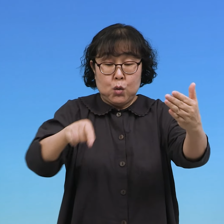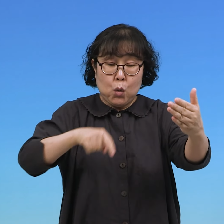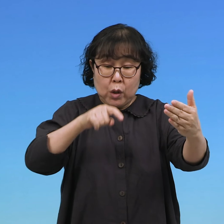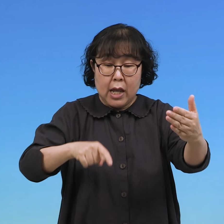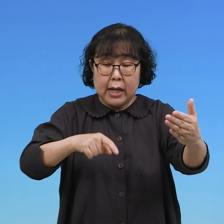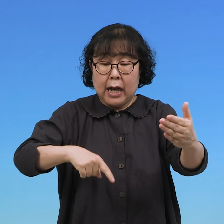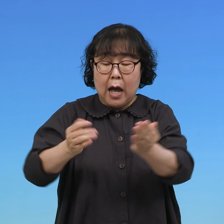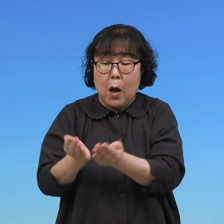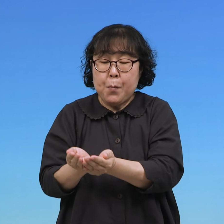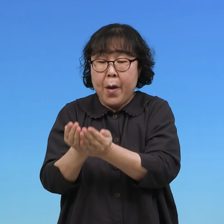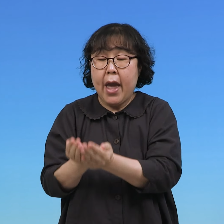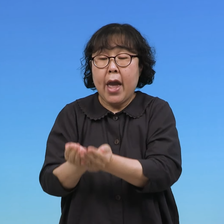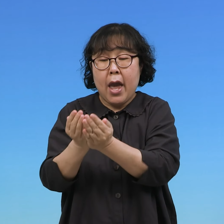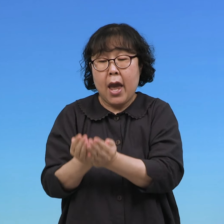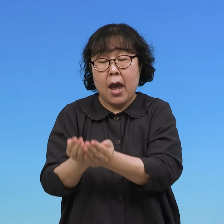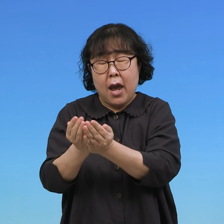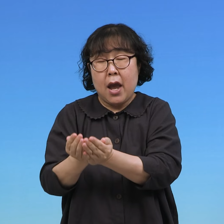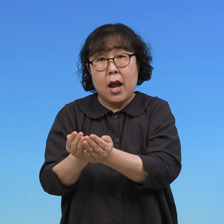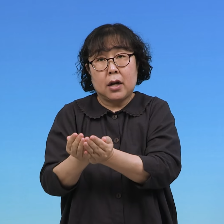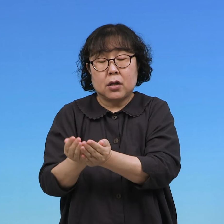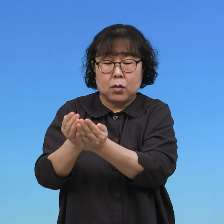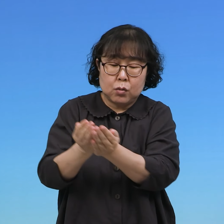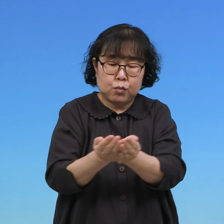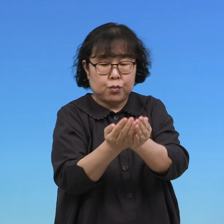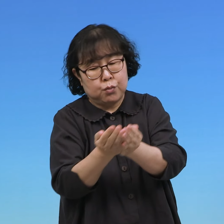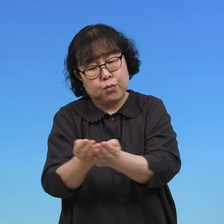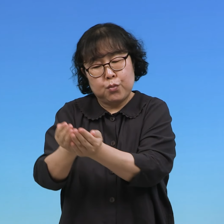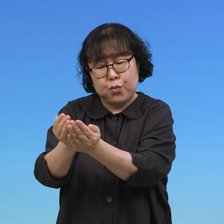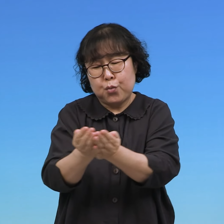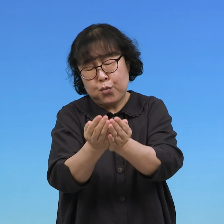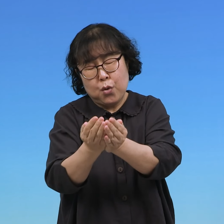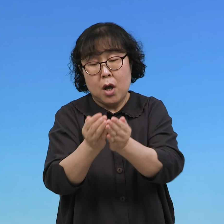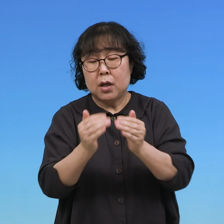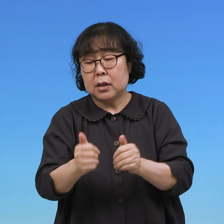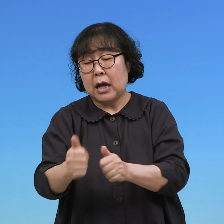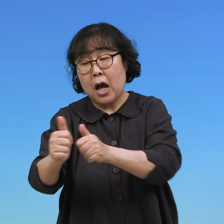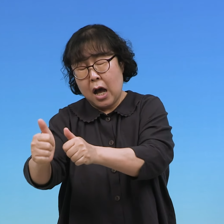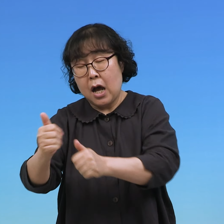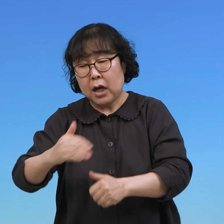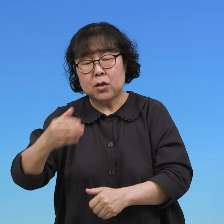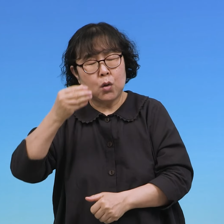같아요. 흐름 따라 그냥 쭉 흘러가기만 하는데 뭐가 힘드냐고요.